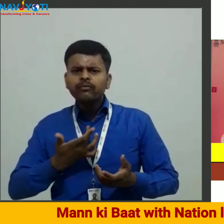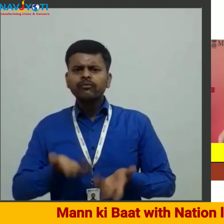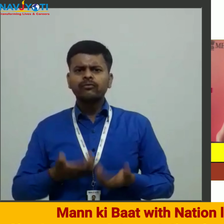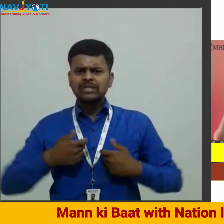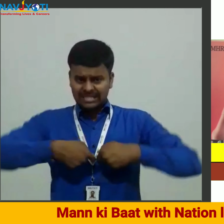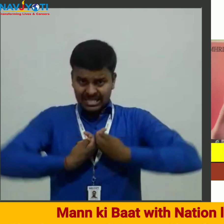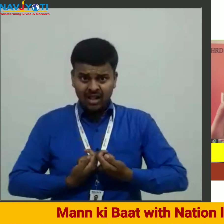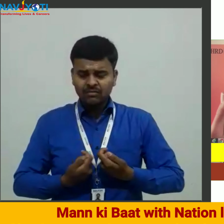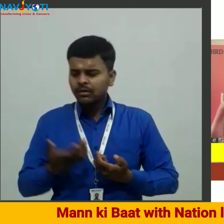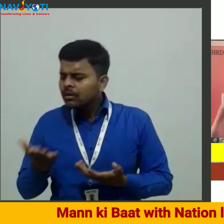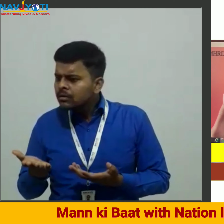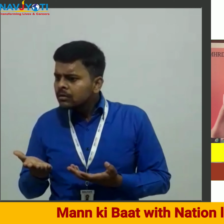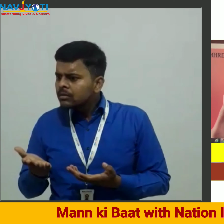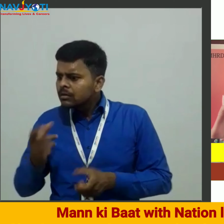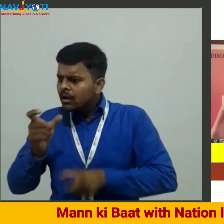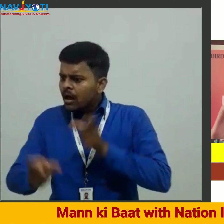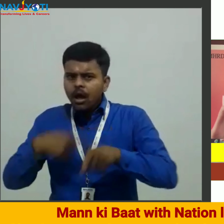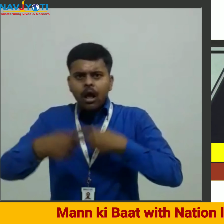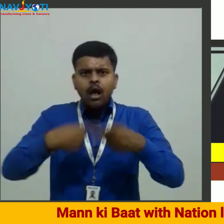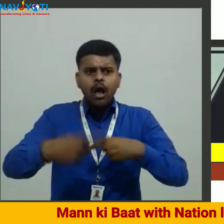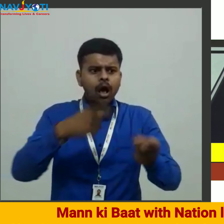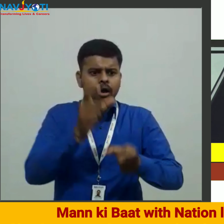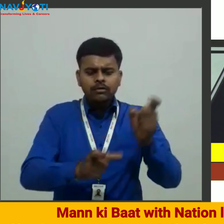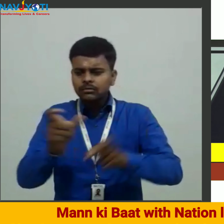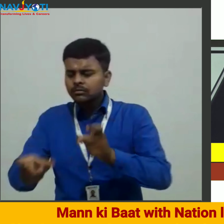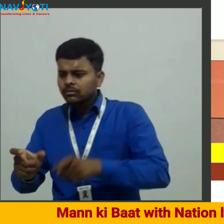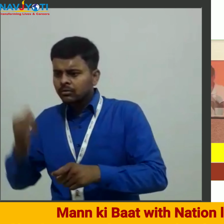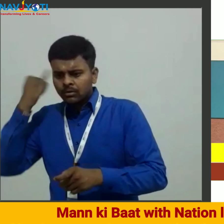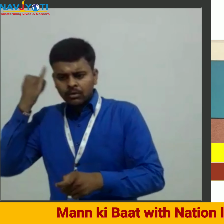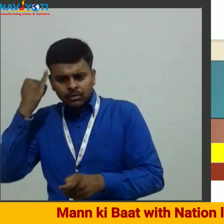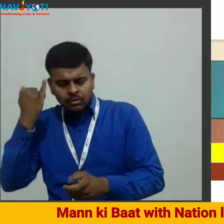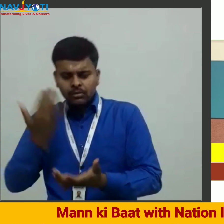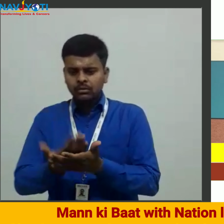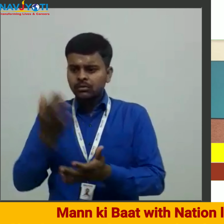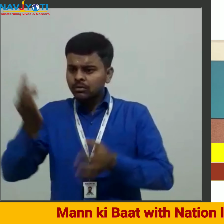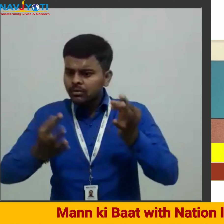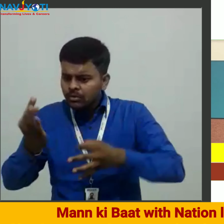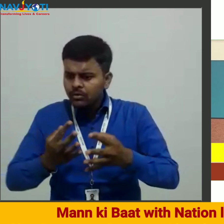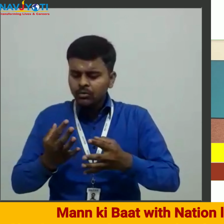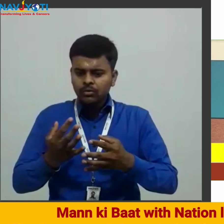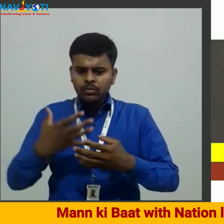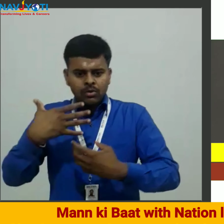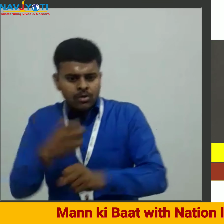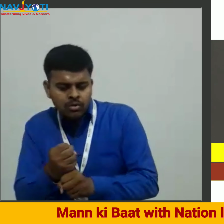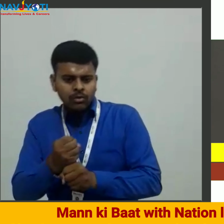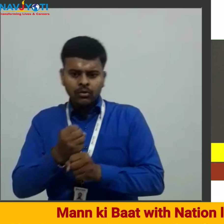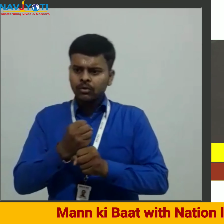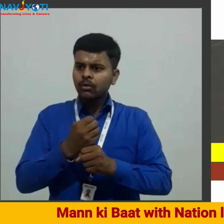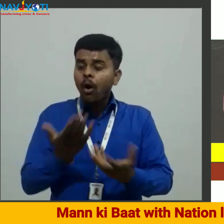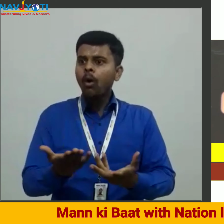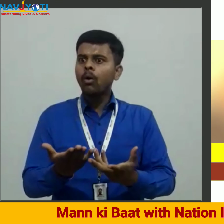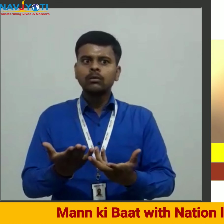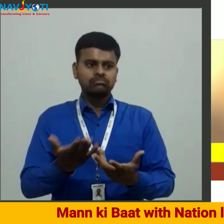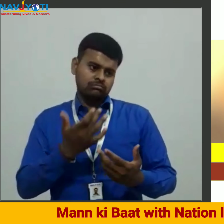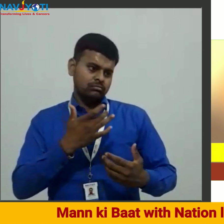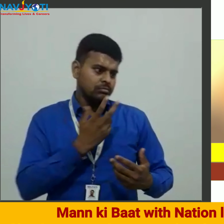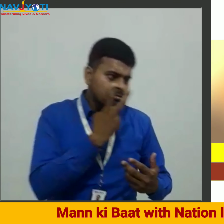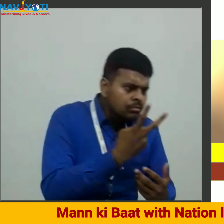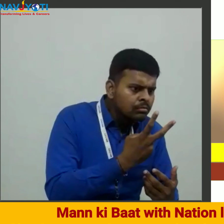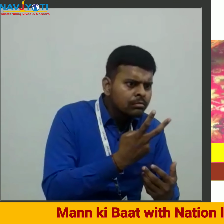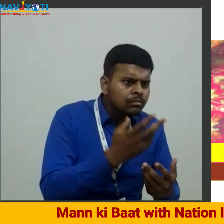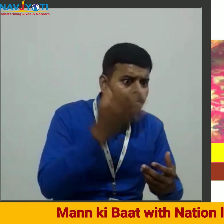तो वाकई ऐसा लग रहा है कि देश का हर इनोवेटर नई परिस्थितियों के मुताबिक कुछ